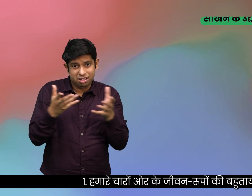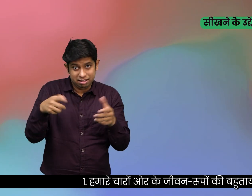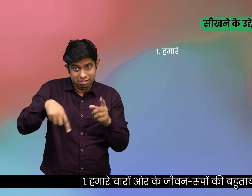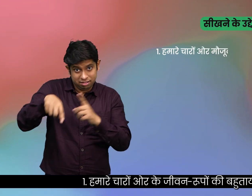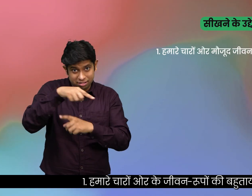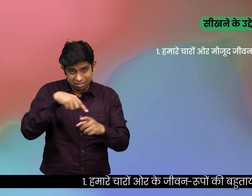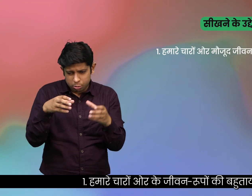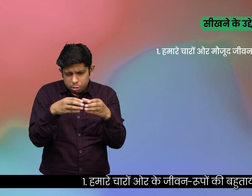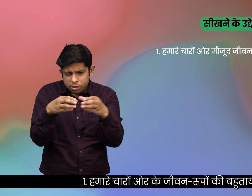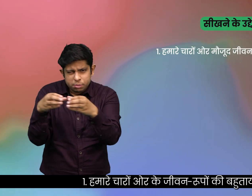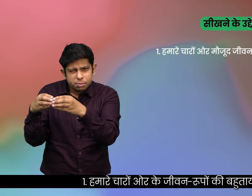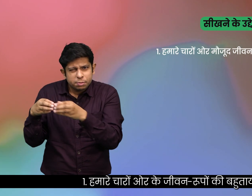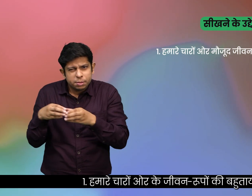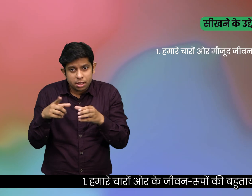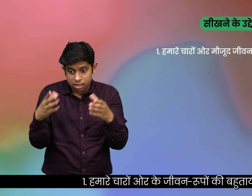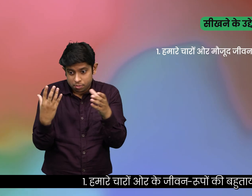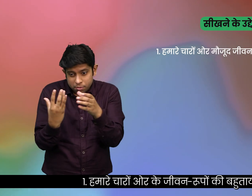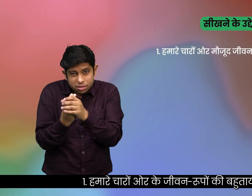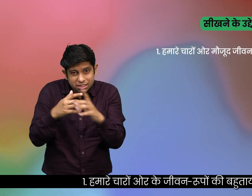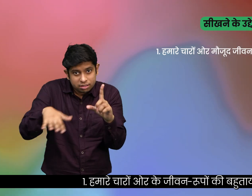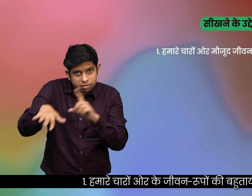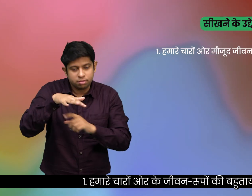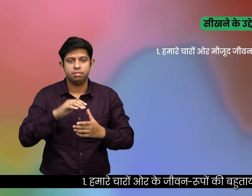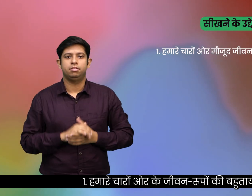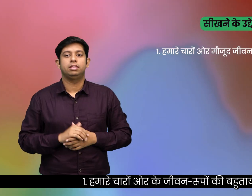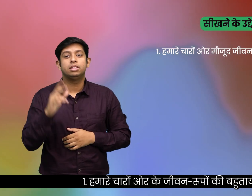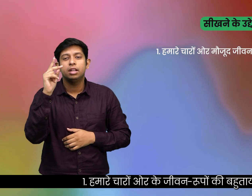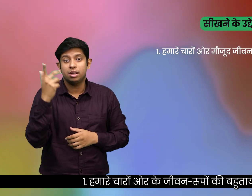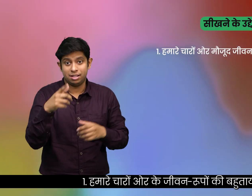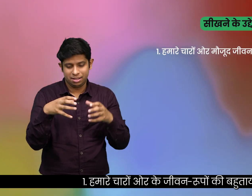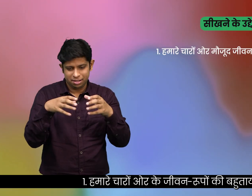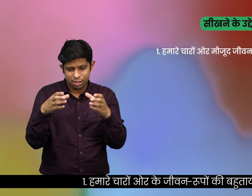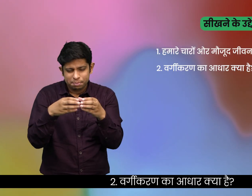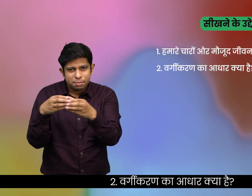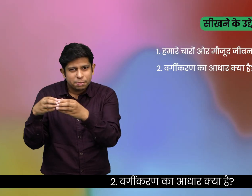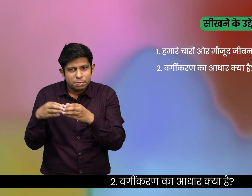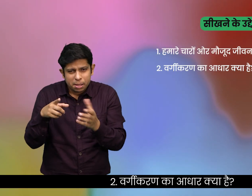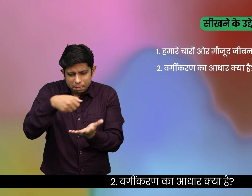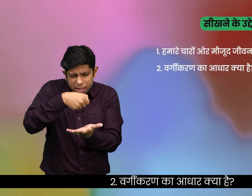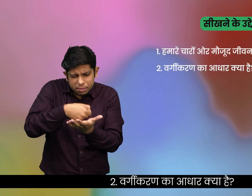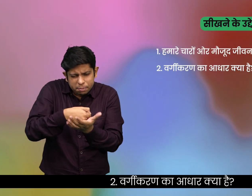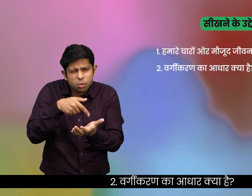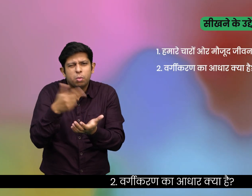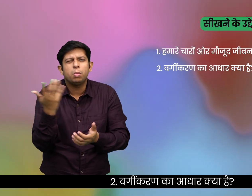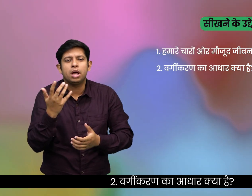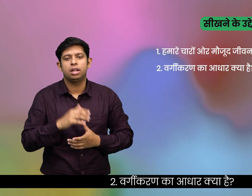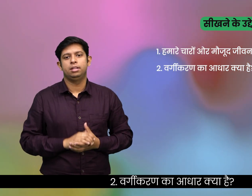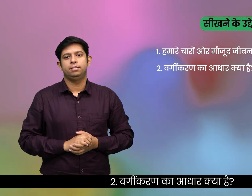पहला, हमारे चारों ओर के जीवन रूपों की बहुतेयता। दूसरा, वर्गीकरण का आधार क्या